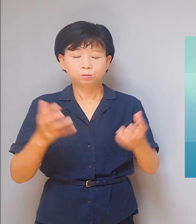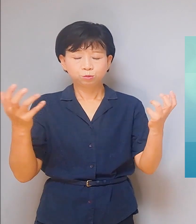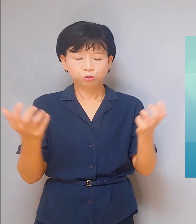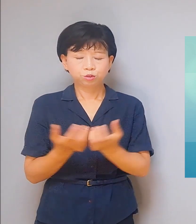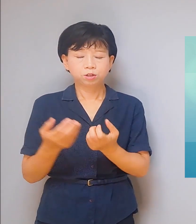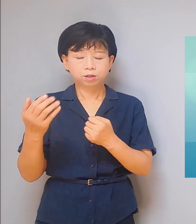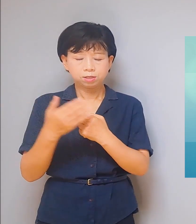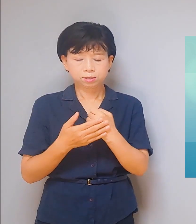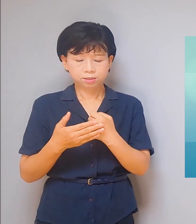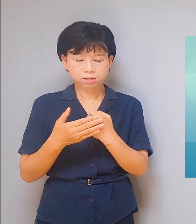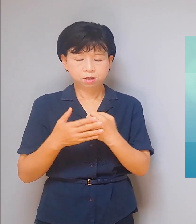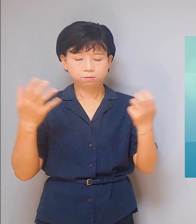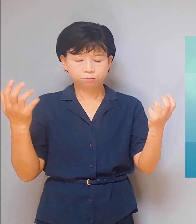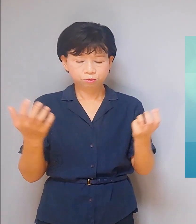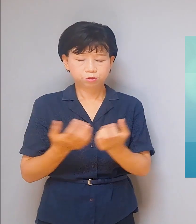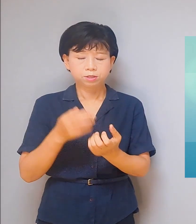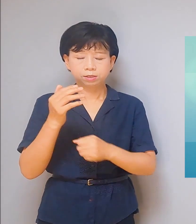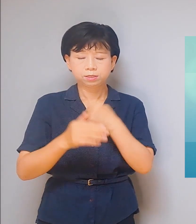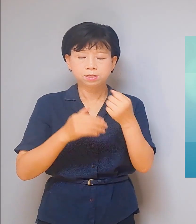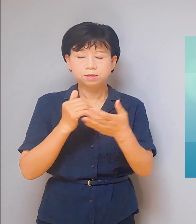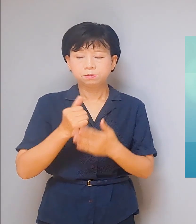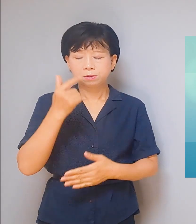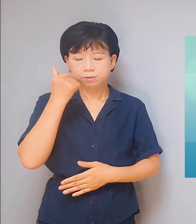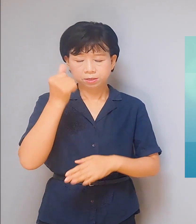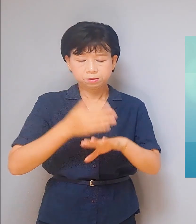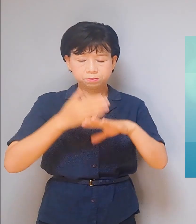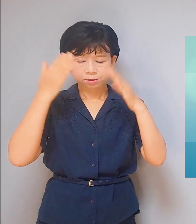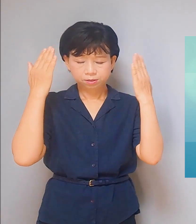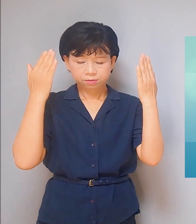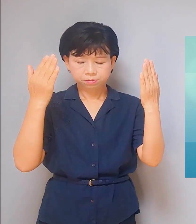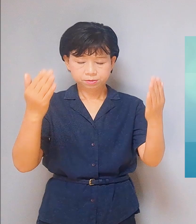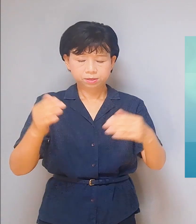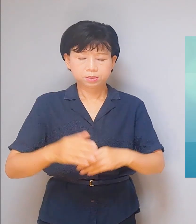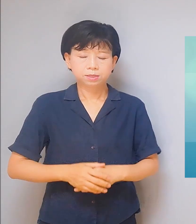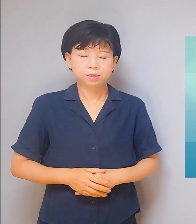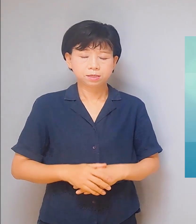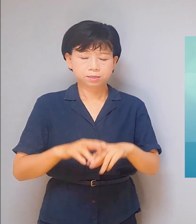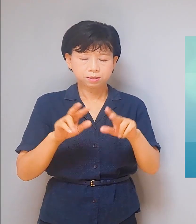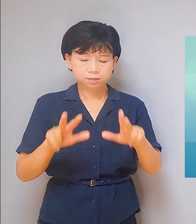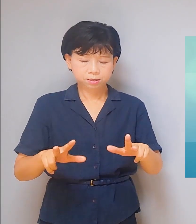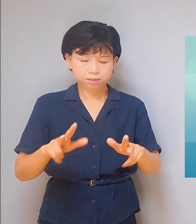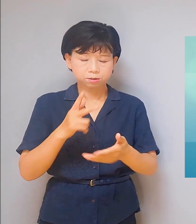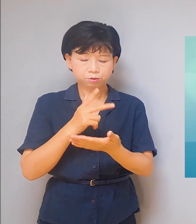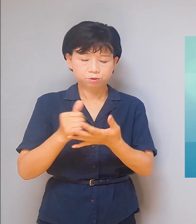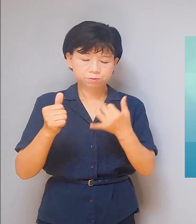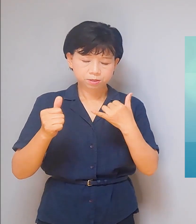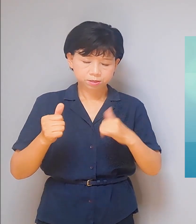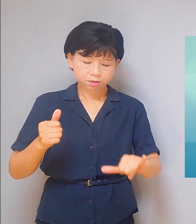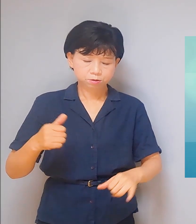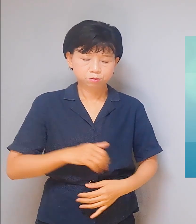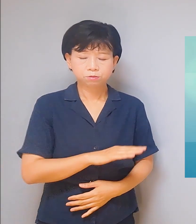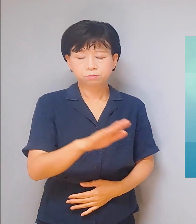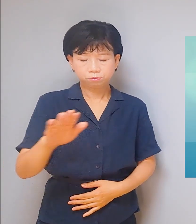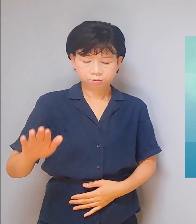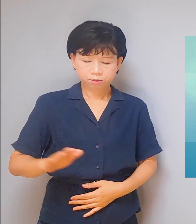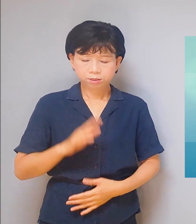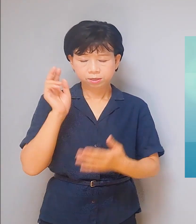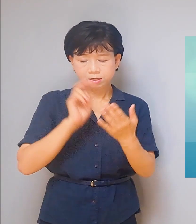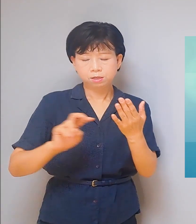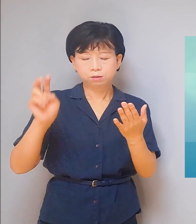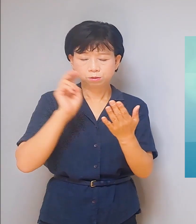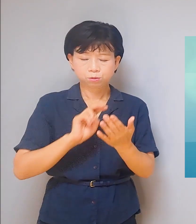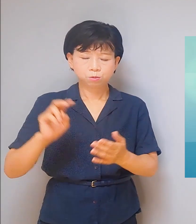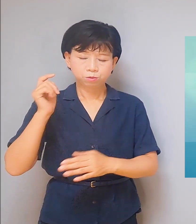풍성한 은혜, 풍성하신 하나님 아버지 감사합니다. 이 시간 주님의 자녀된 저희들이